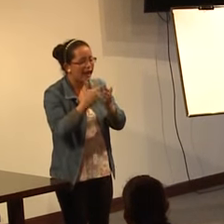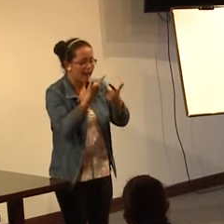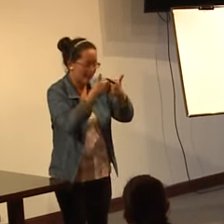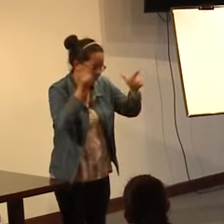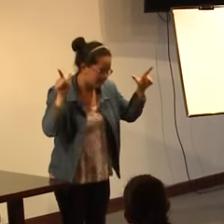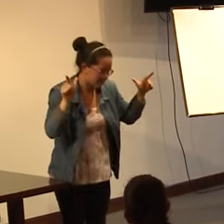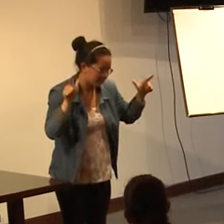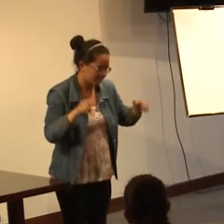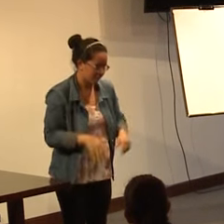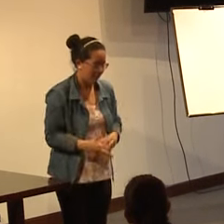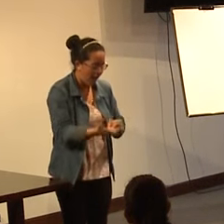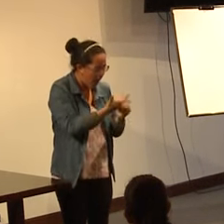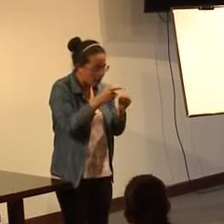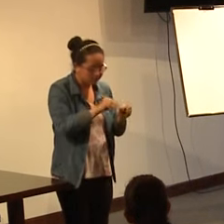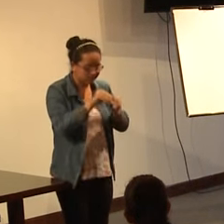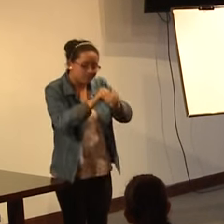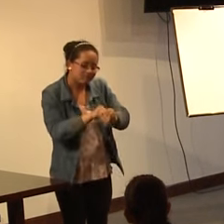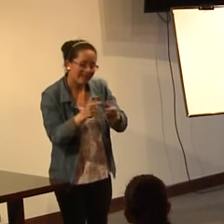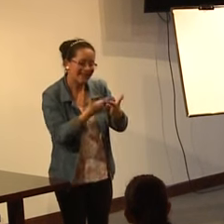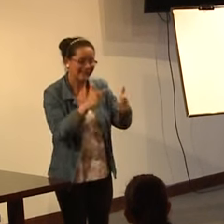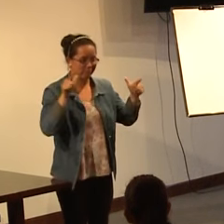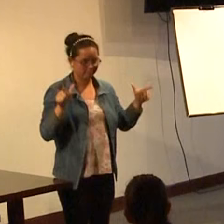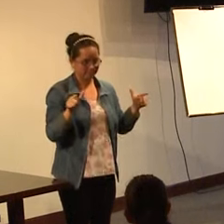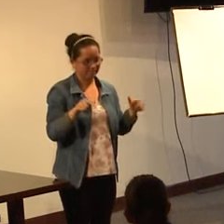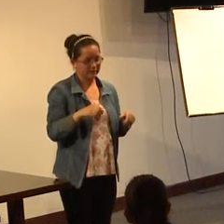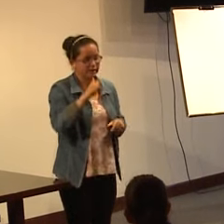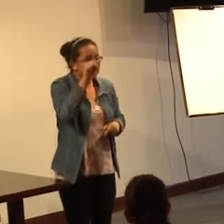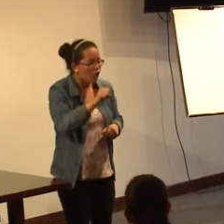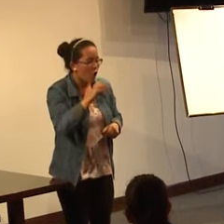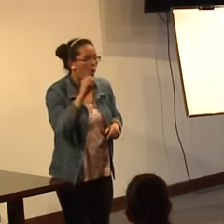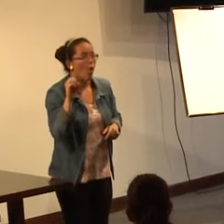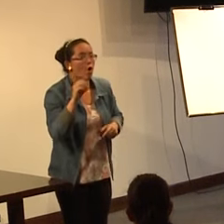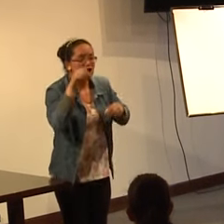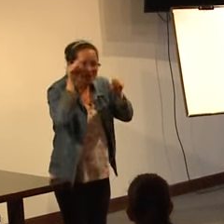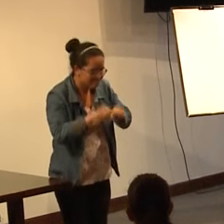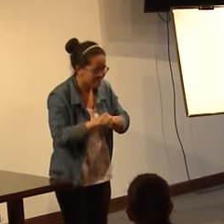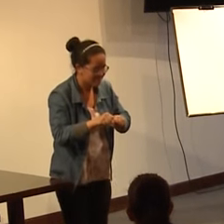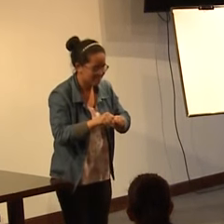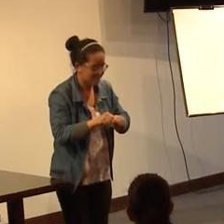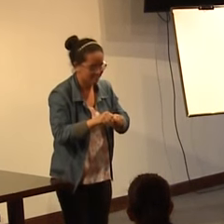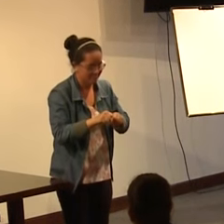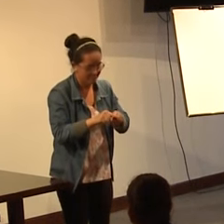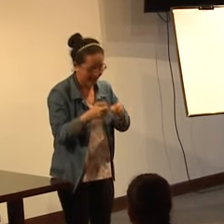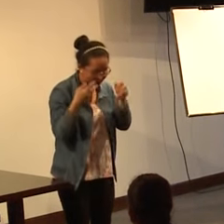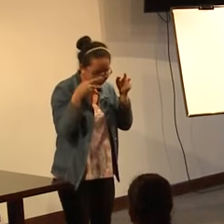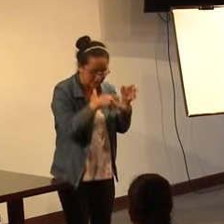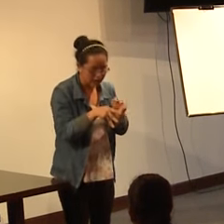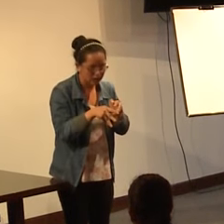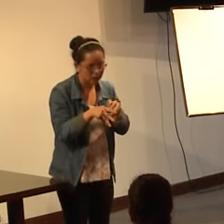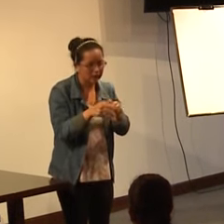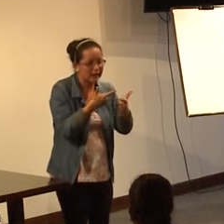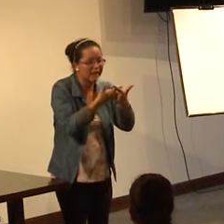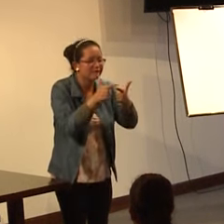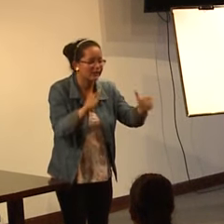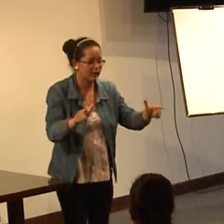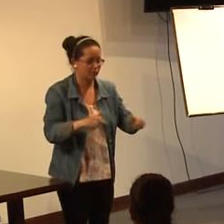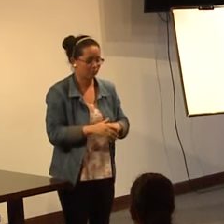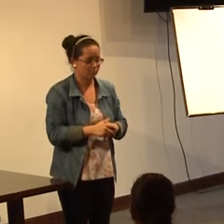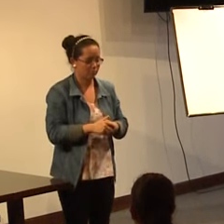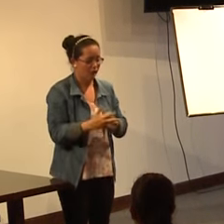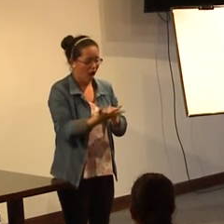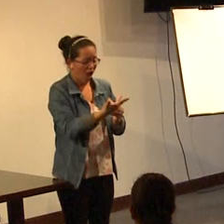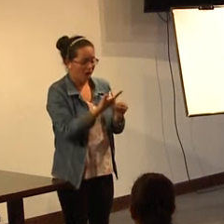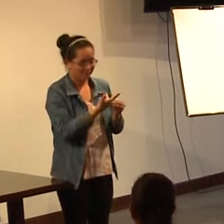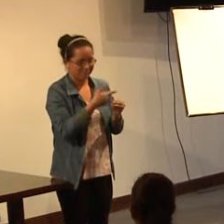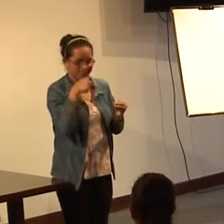libre en artes. Y el arte sí o sí tiene que servir para eso. Si uno no enseña para eso artes, ya la embarró y la está haciendo mal. ¿Por qué?